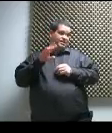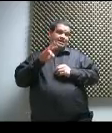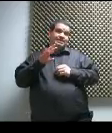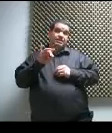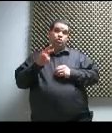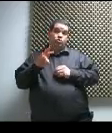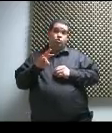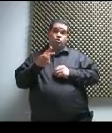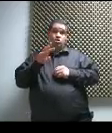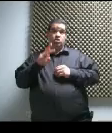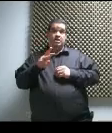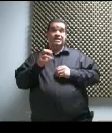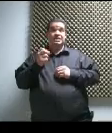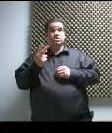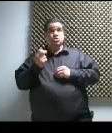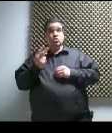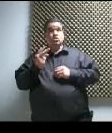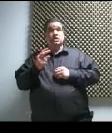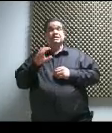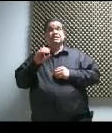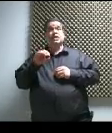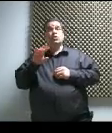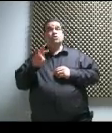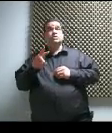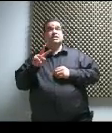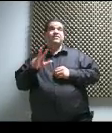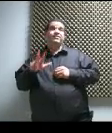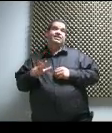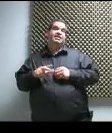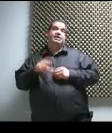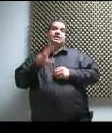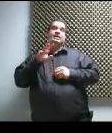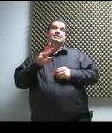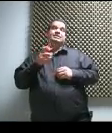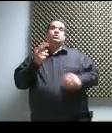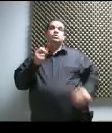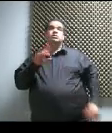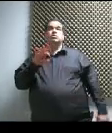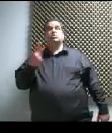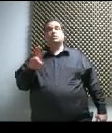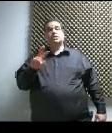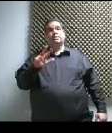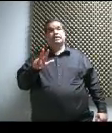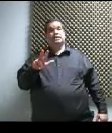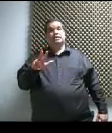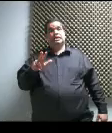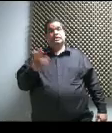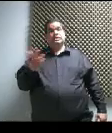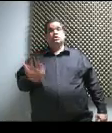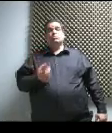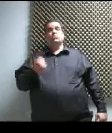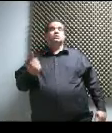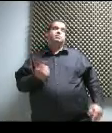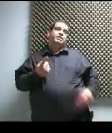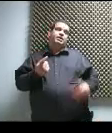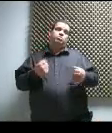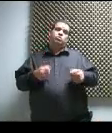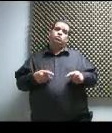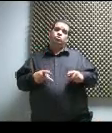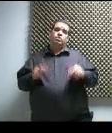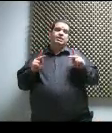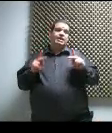787-612-0723. Exacto. 612-0723. Aquí como siempre, las puertas abiertas,